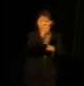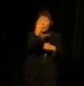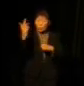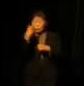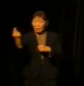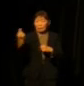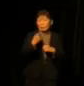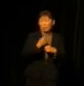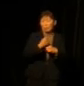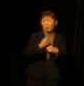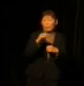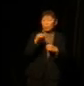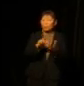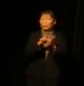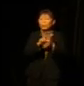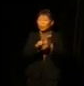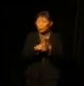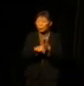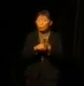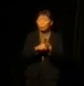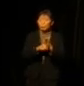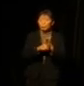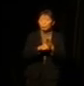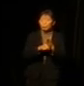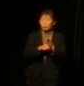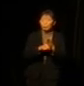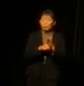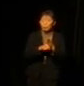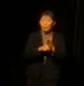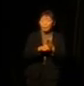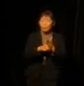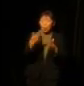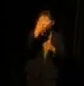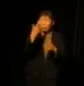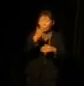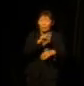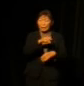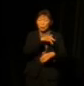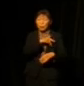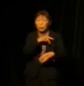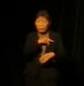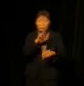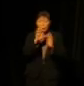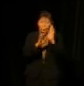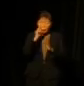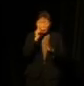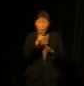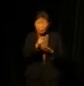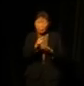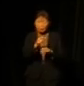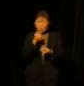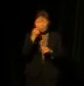にこのイギリスとかイタリアの人が給食を見てね、かわいそうだねって言ってくれたん